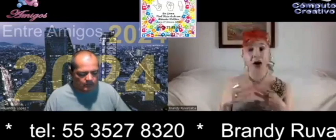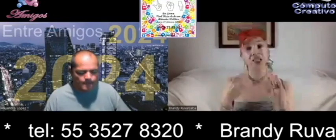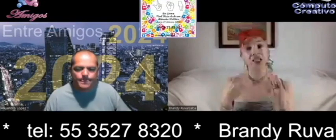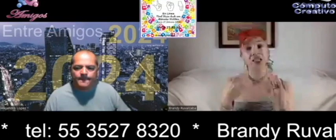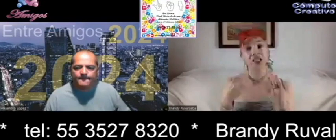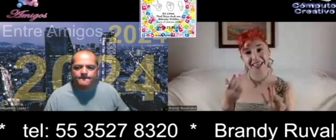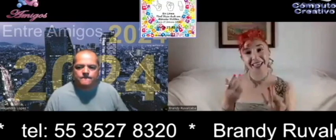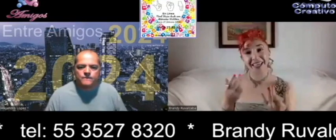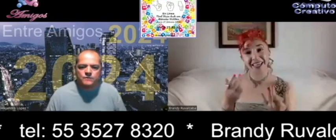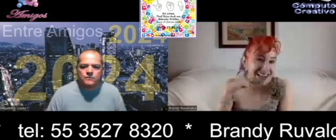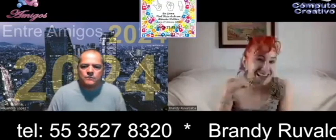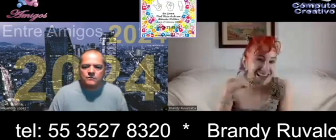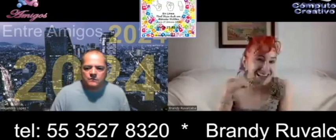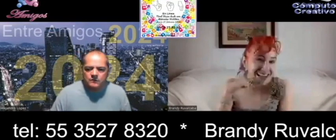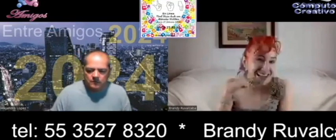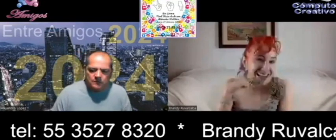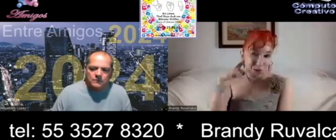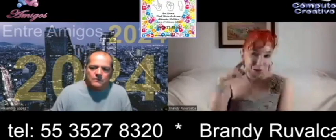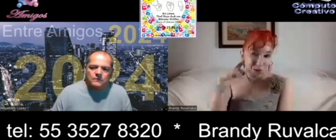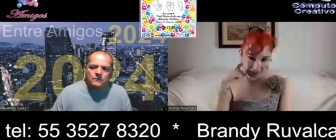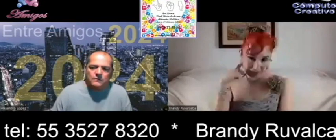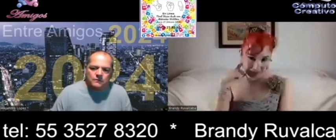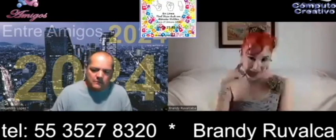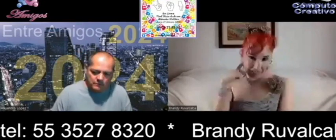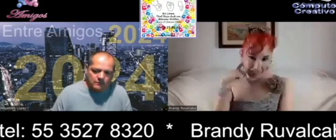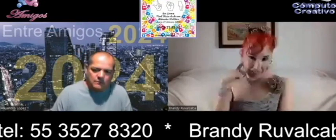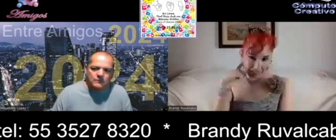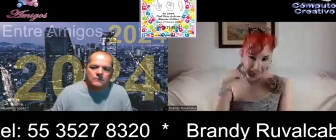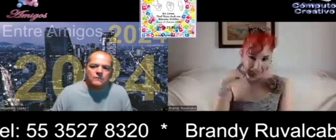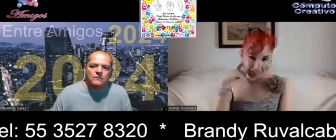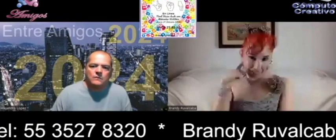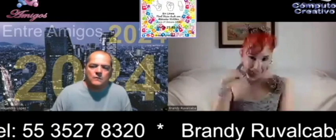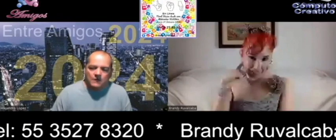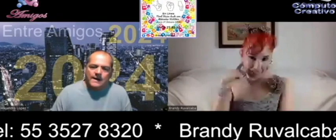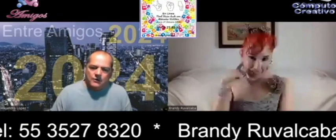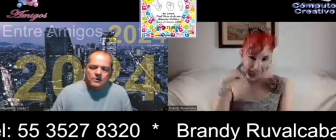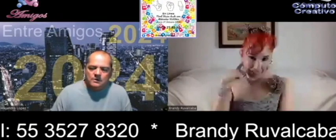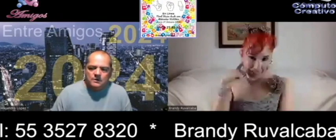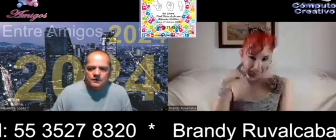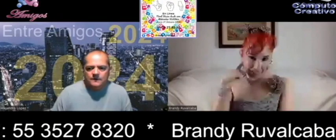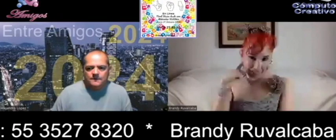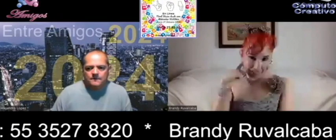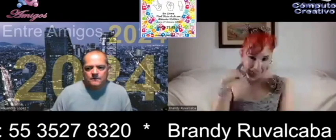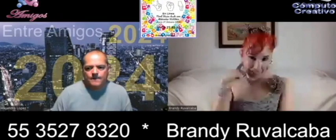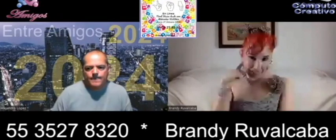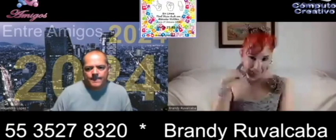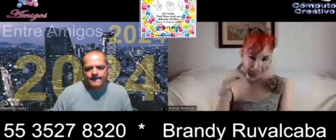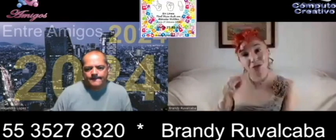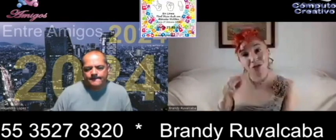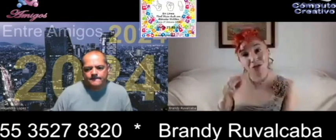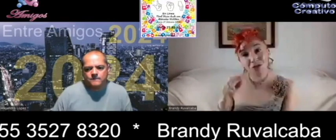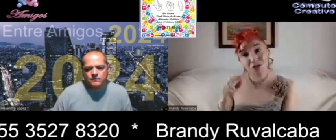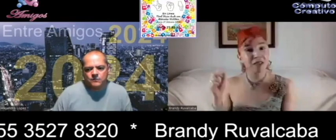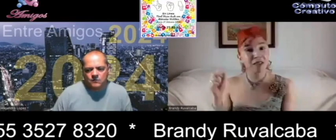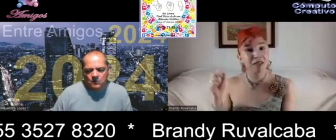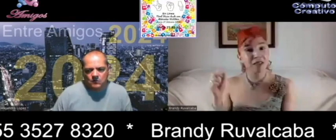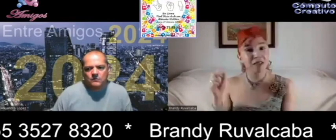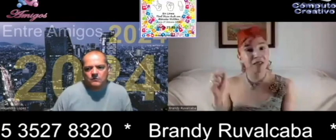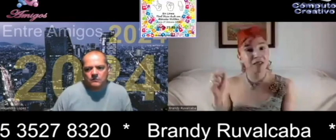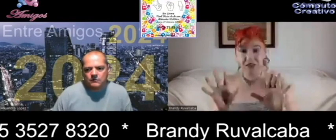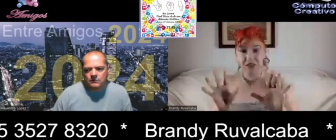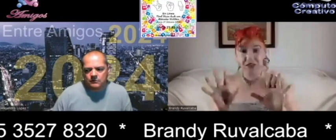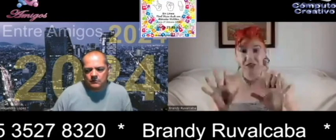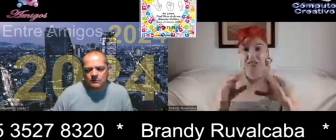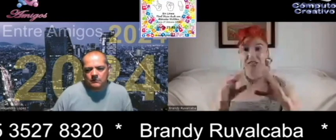sorda, la persona oyente es la que oye, la que escucha. Claro. Entonces, si no escuchas, eres sordo. Si